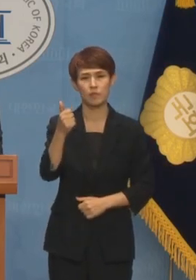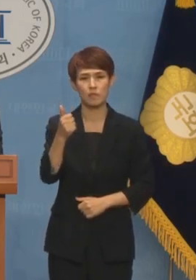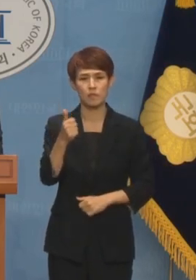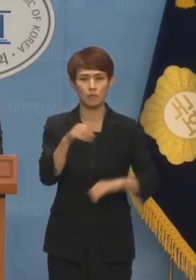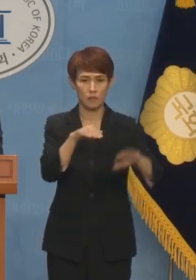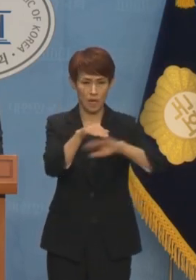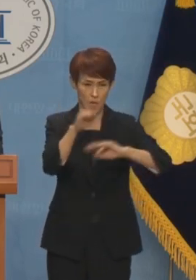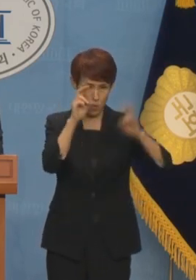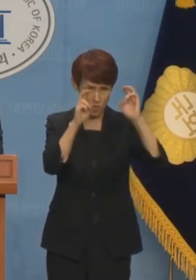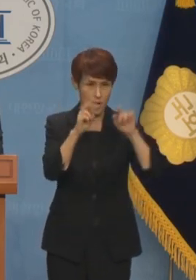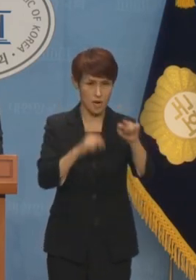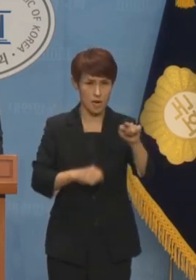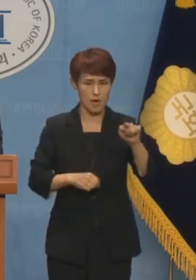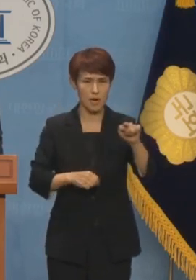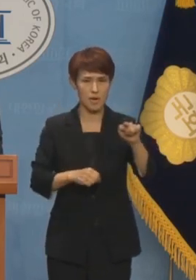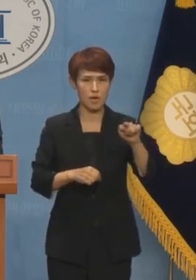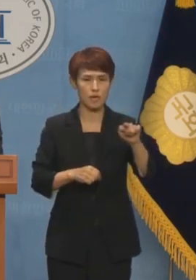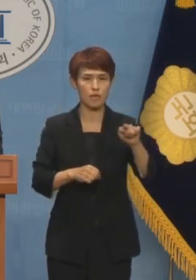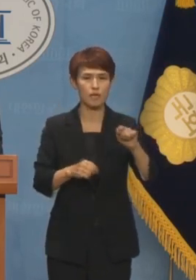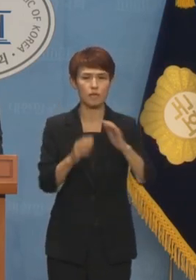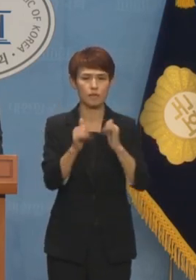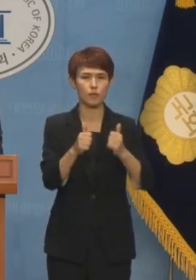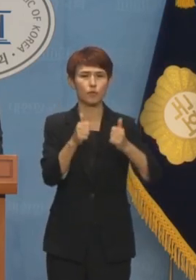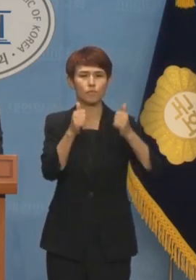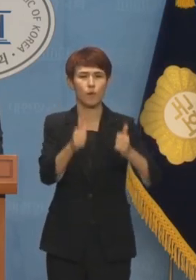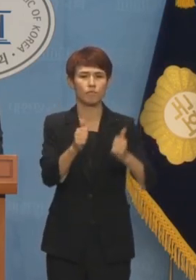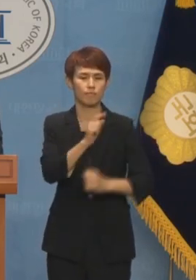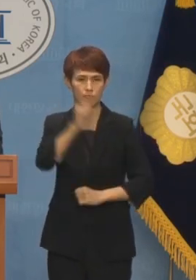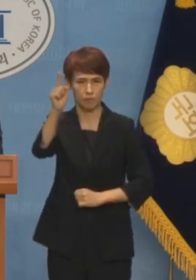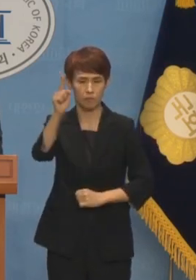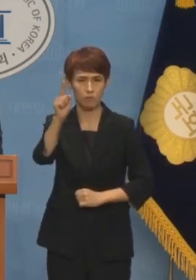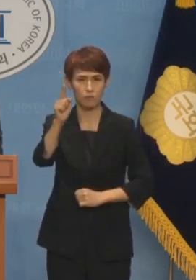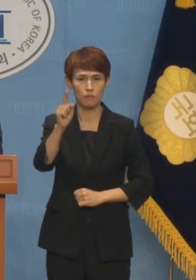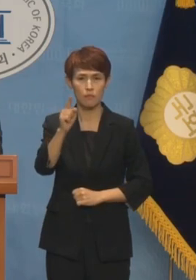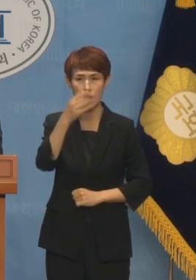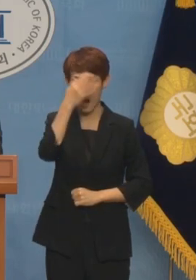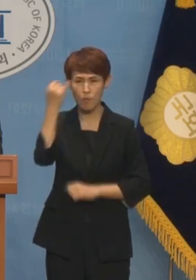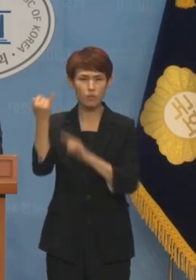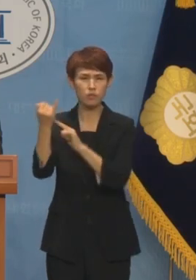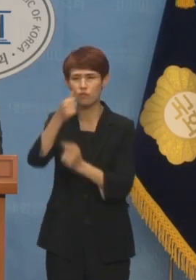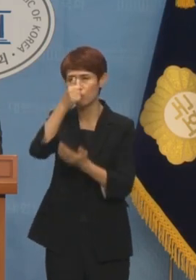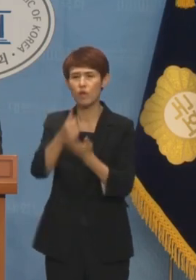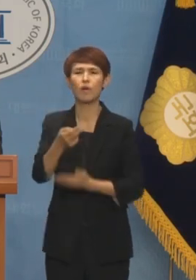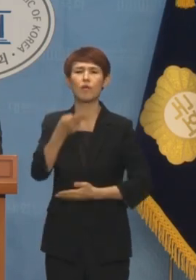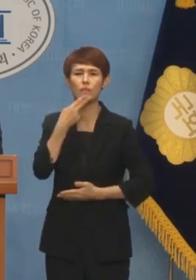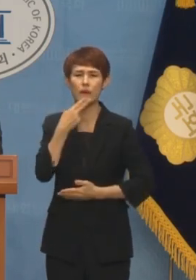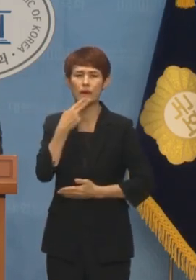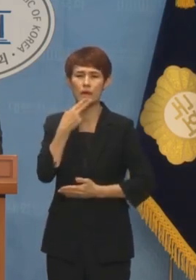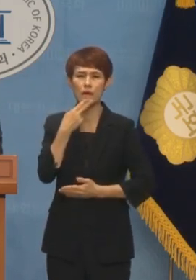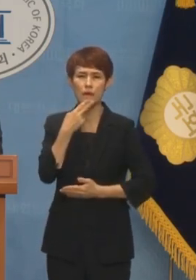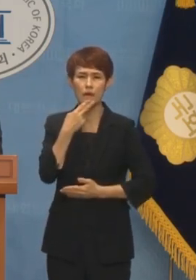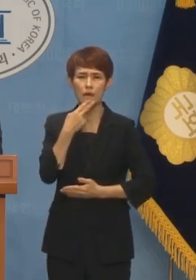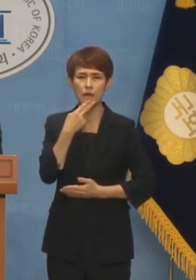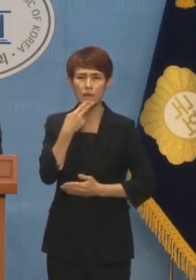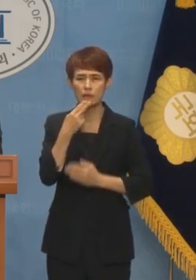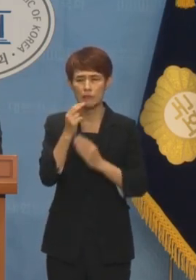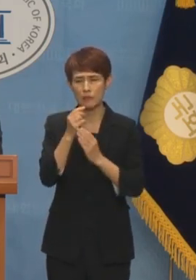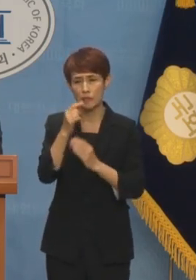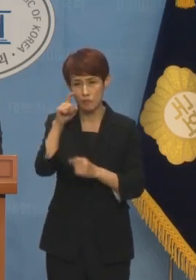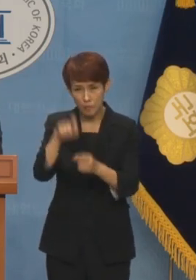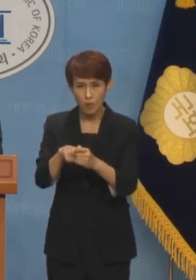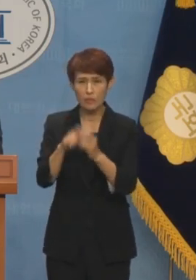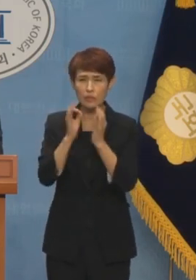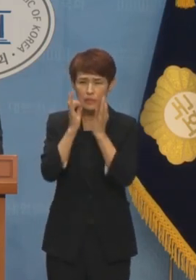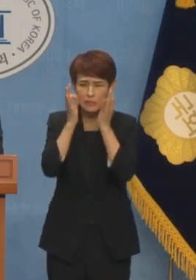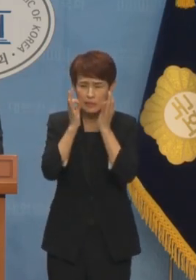제조사를 상대로 한 민사소송을 통해 운전자인 할머님의 결백을 증명하려 사력을 다하고